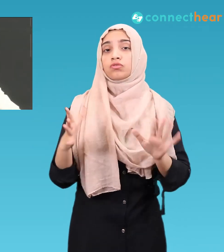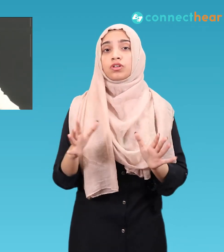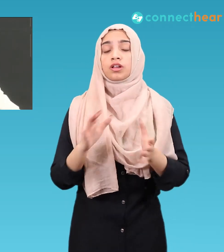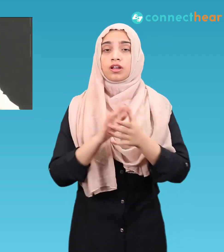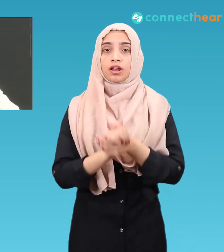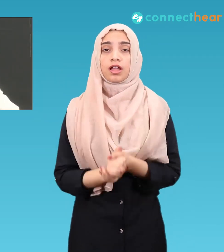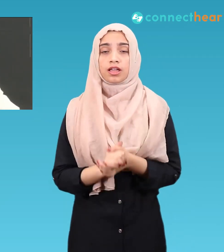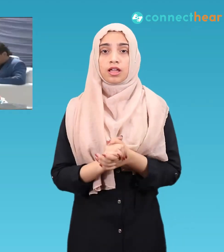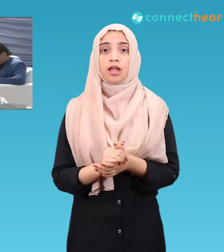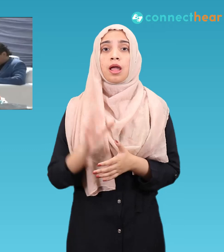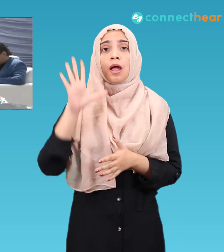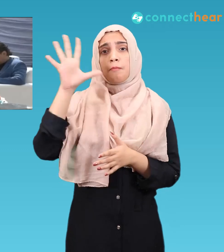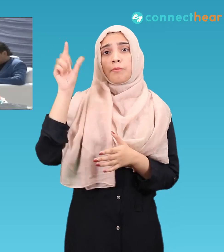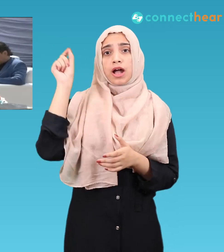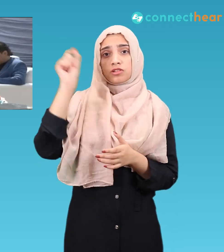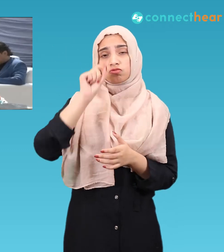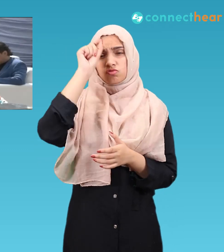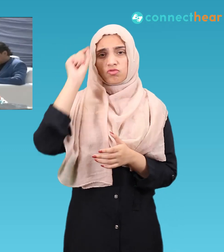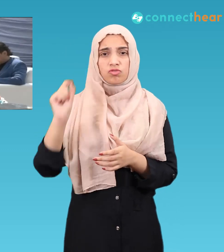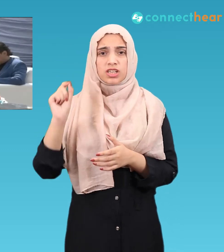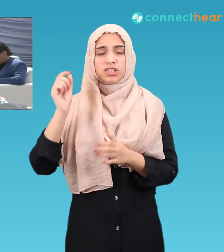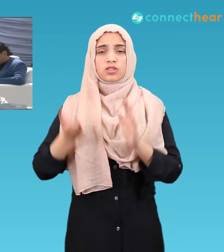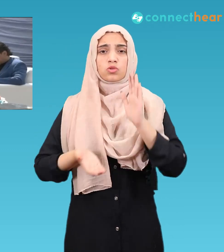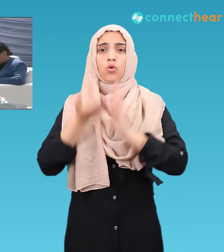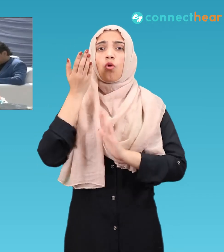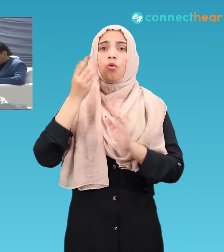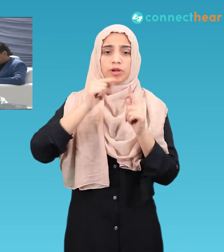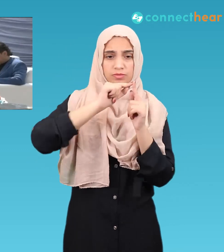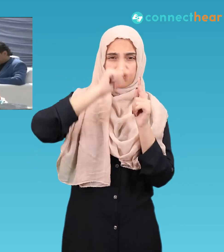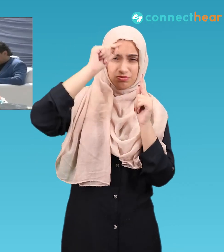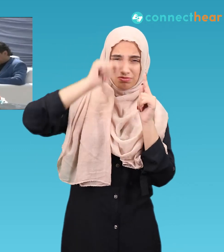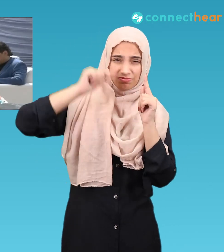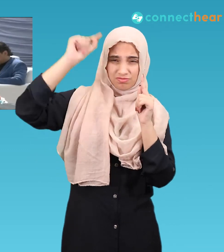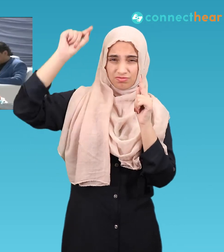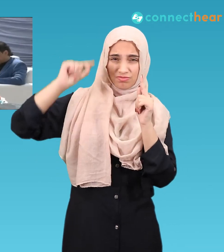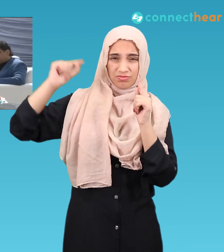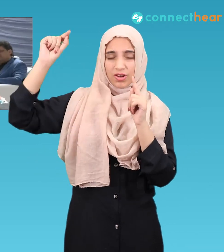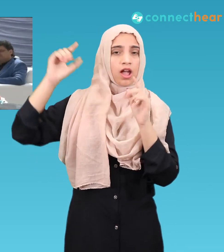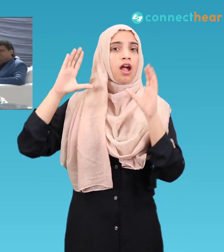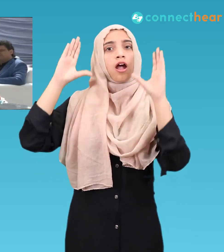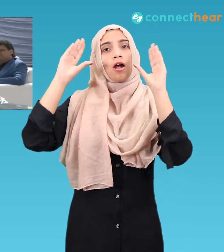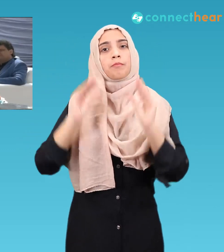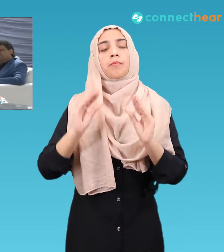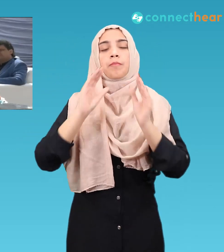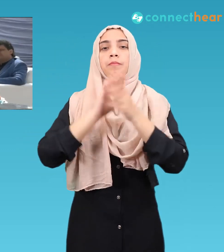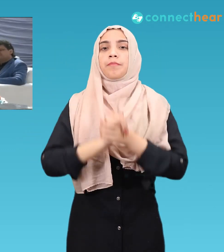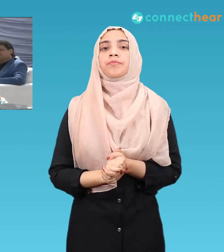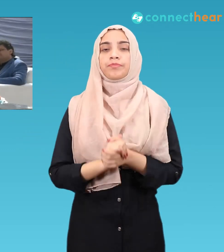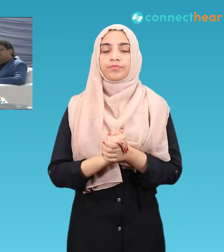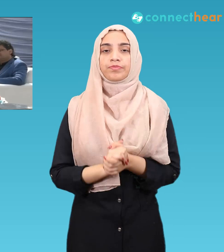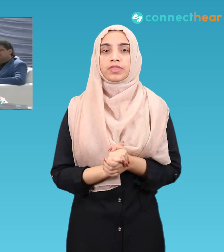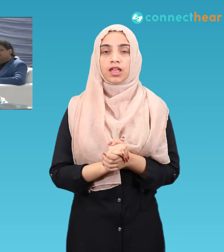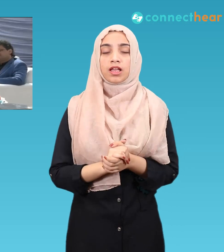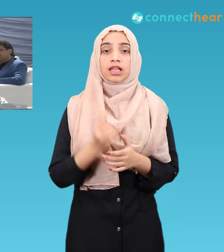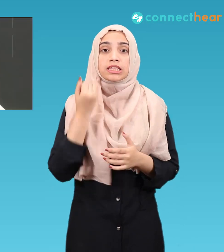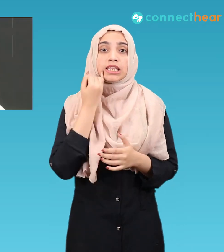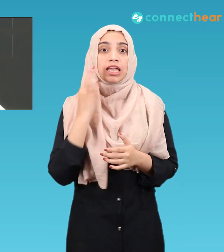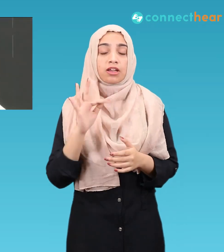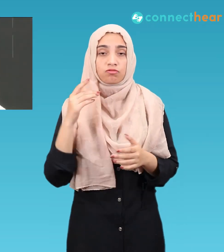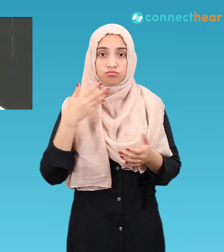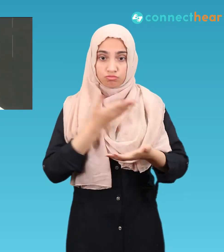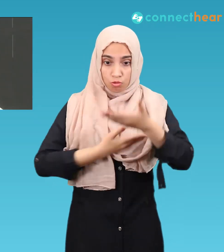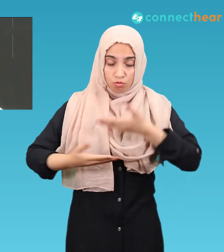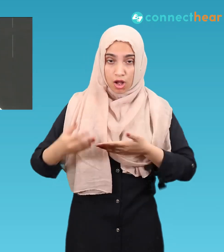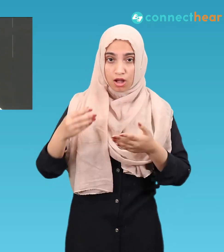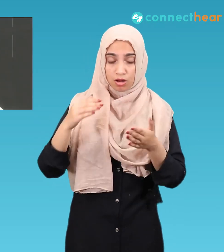5% سے اوپر سود نہ جائے، تو 20 سال تک یہ سود وہی رہے گا۔ بشک ہمارے ملک کا سود اوپر چلا بھی جائے خدا نخواستہ،